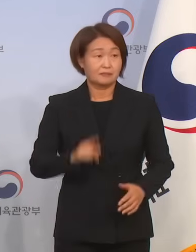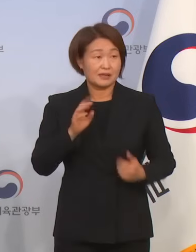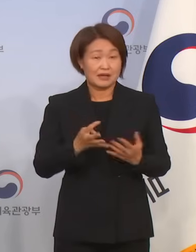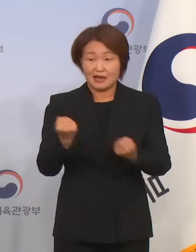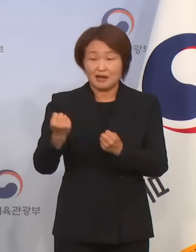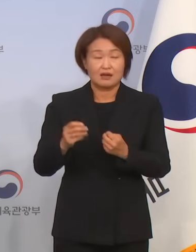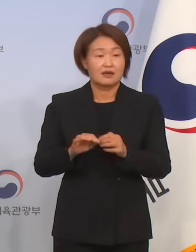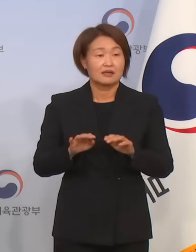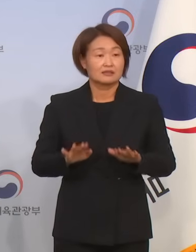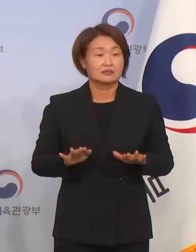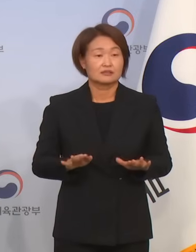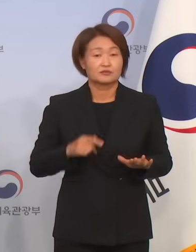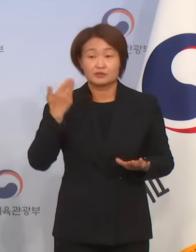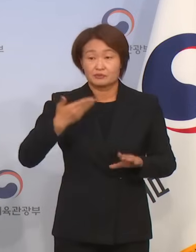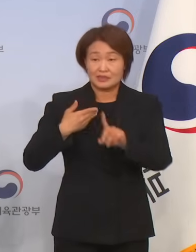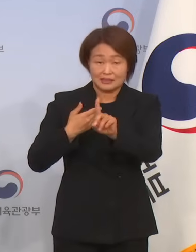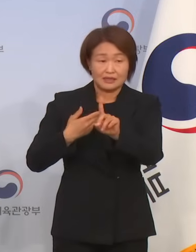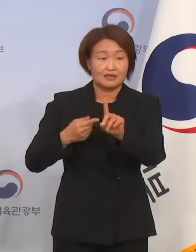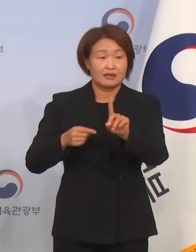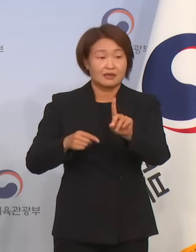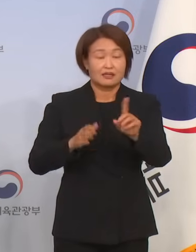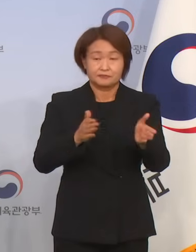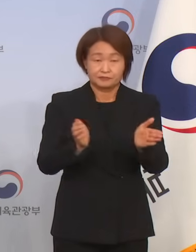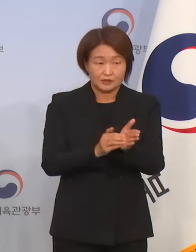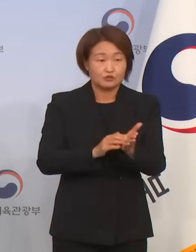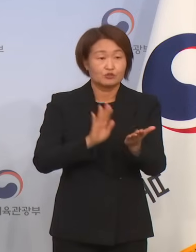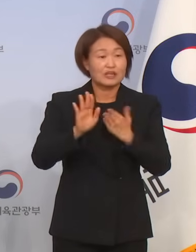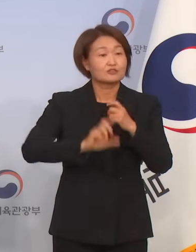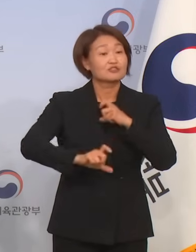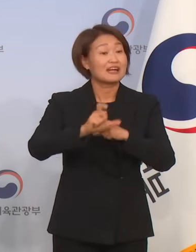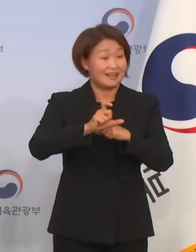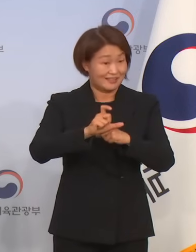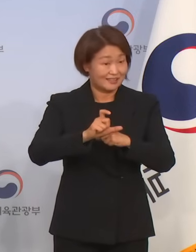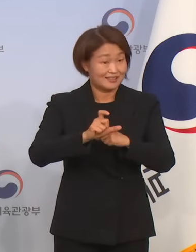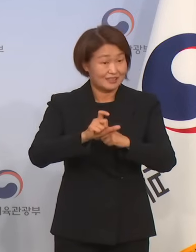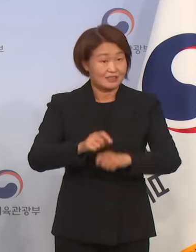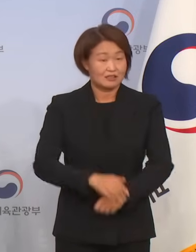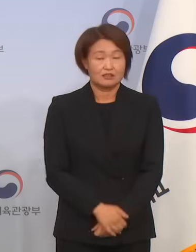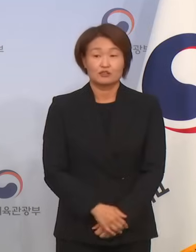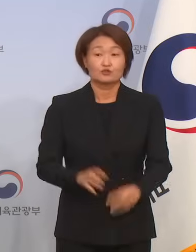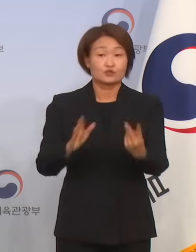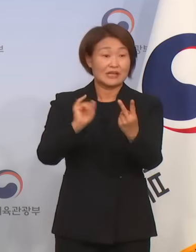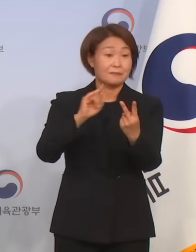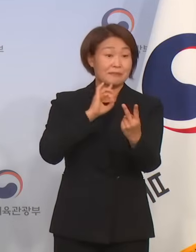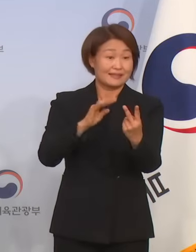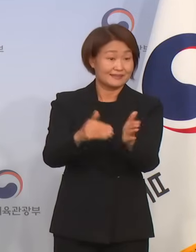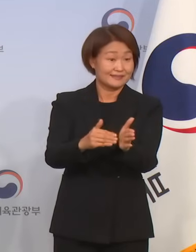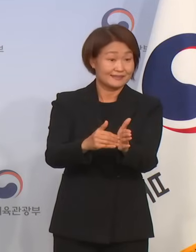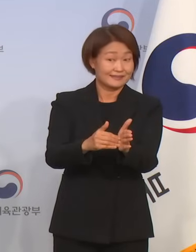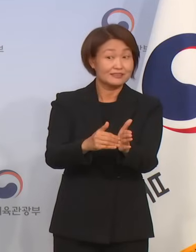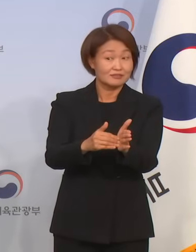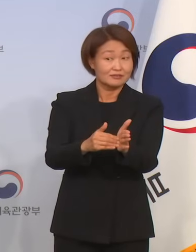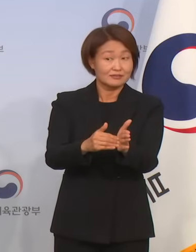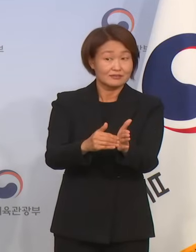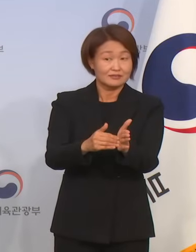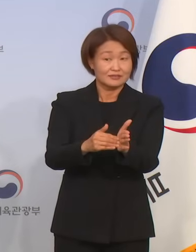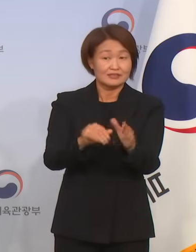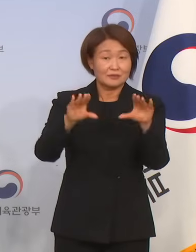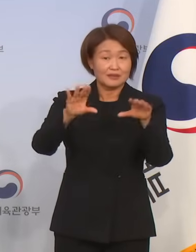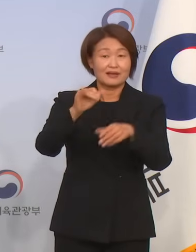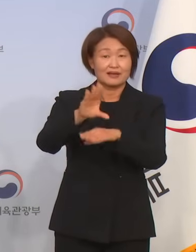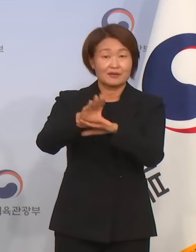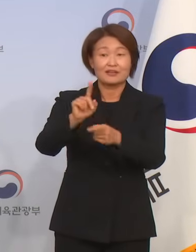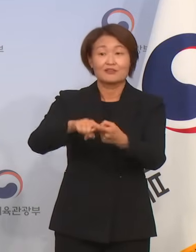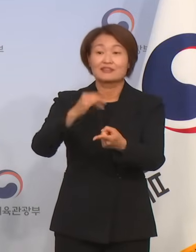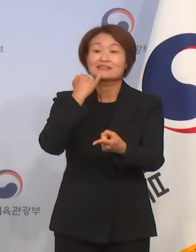많으시면 지금 질문 하나 받고 정리한 다음에 추가 질문을 받도록 하고요. 두 분만 끝나실 거면 계속 카메라까지 켜놓고